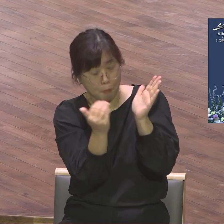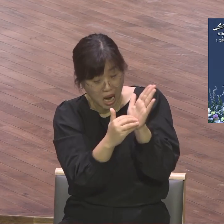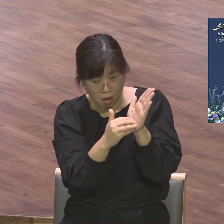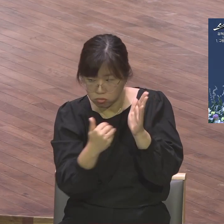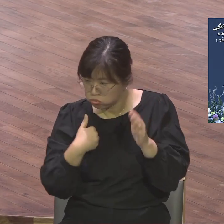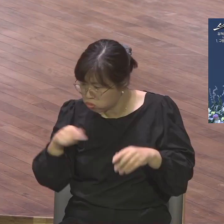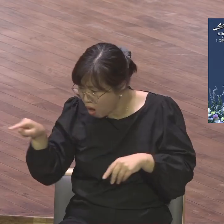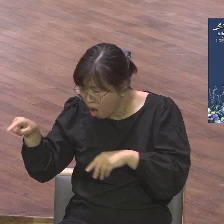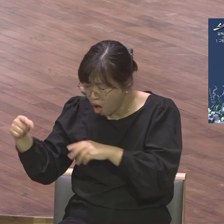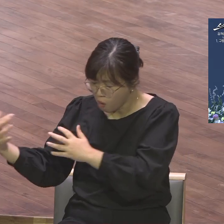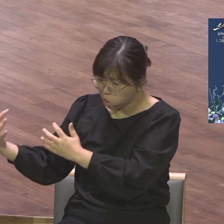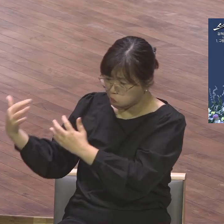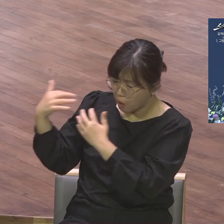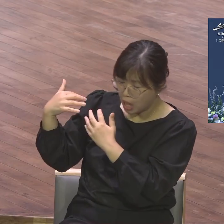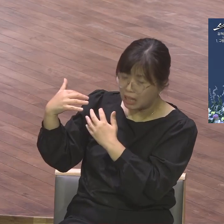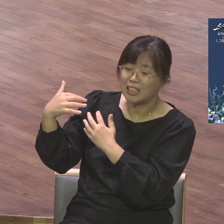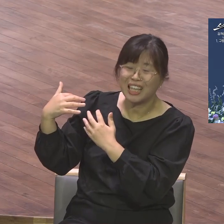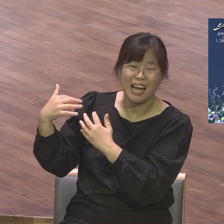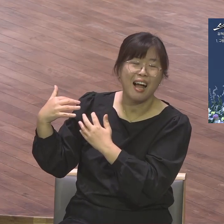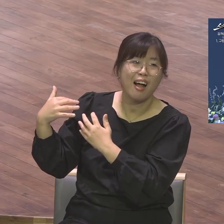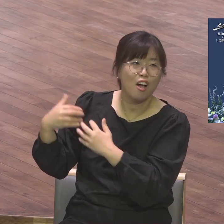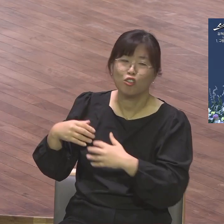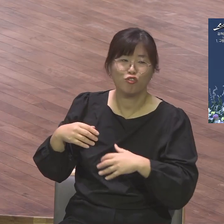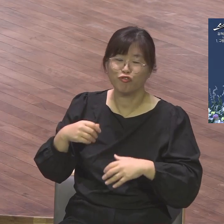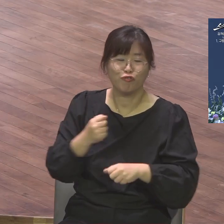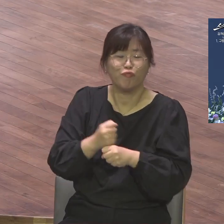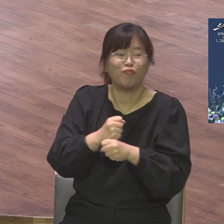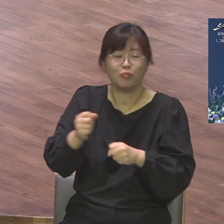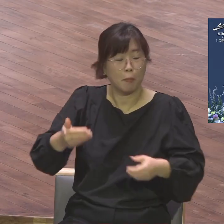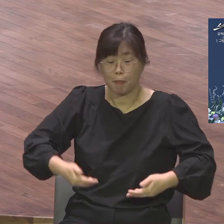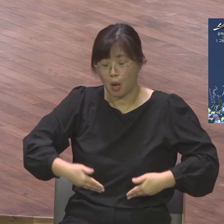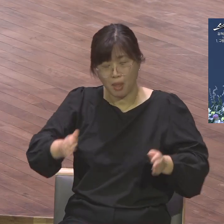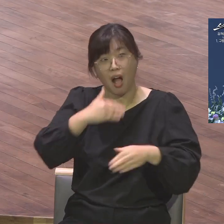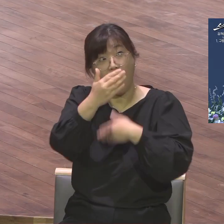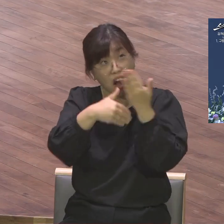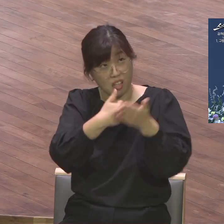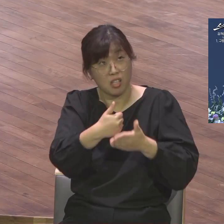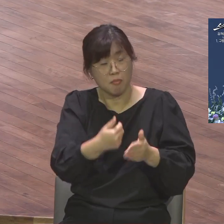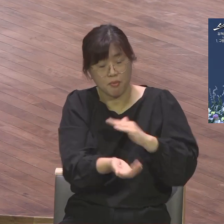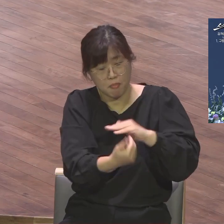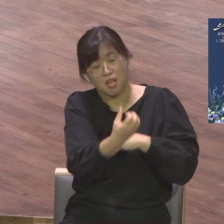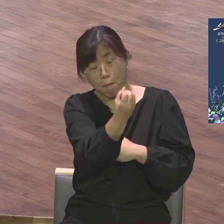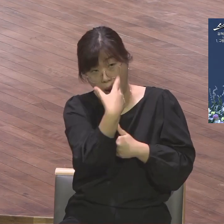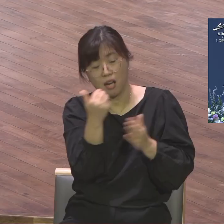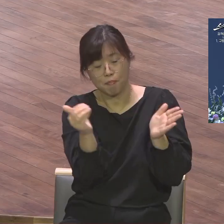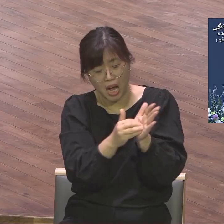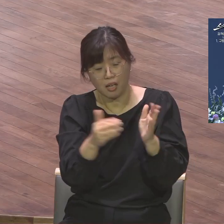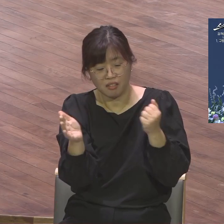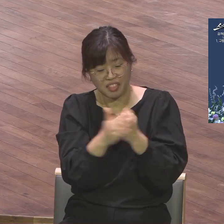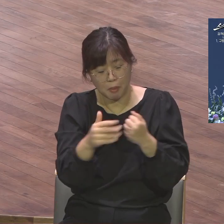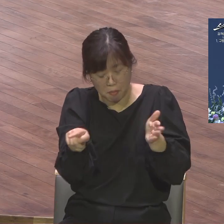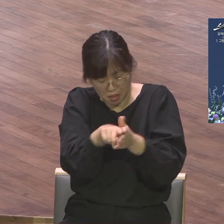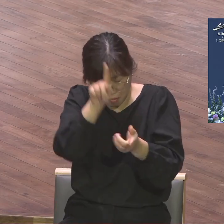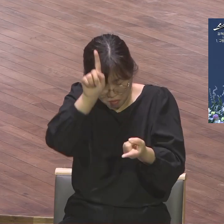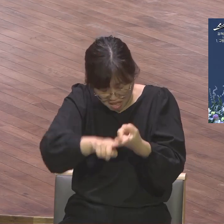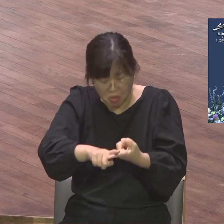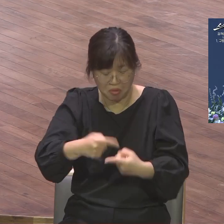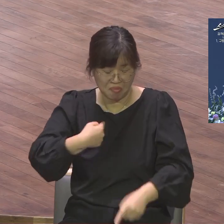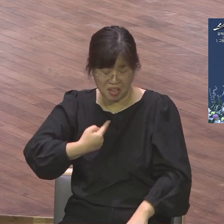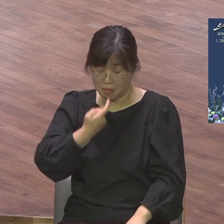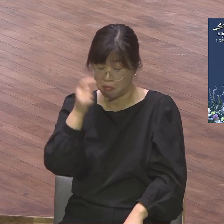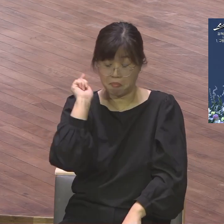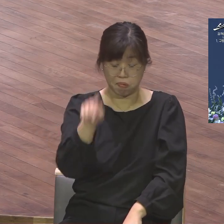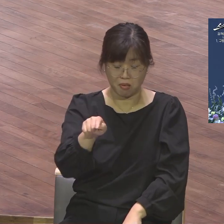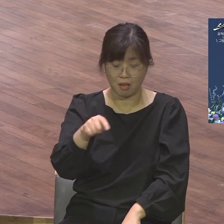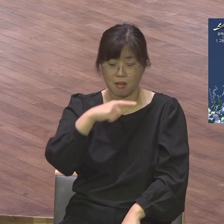믿었어요. 이 믿음대로 이후에 홍해가 갈라진 역사에 나지. 믿음대로 될지어다.